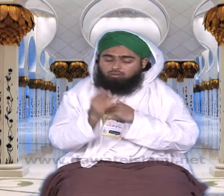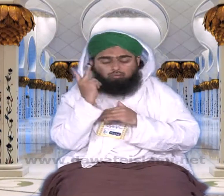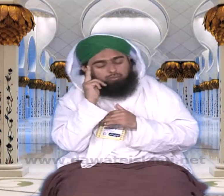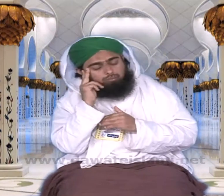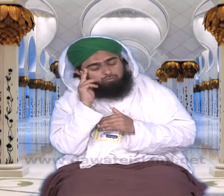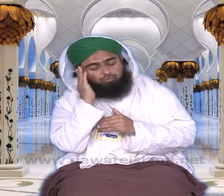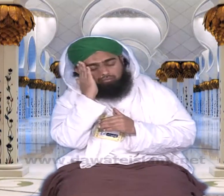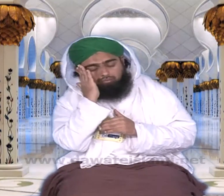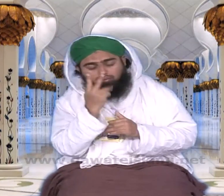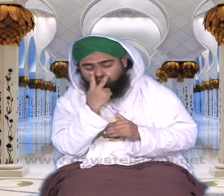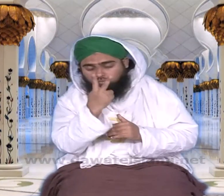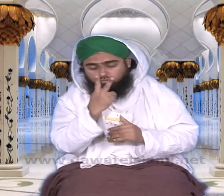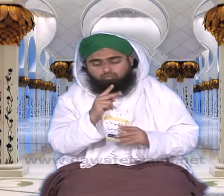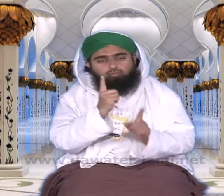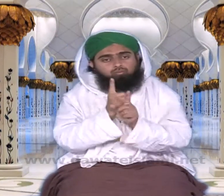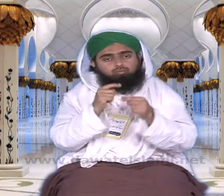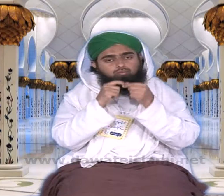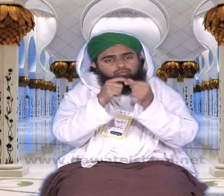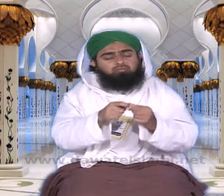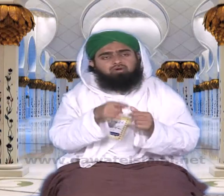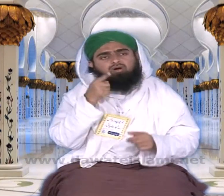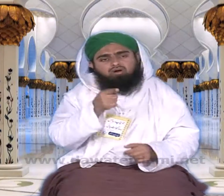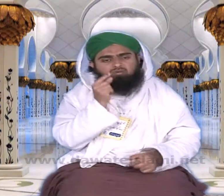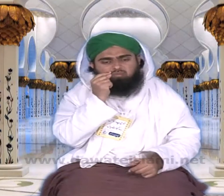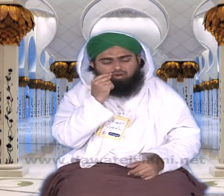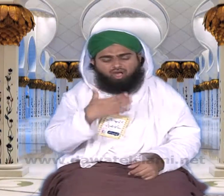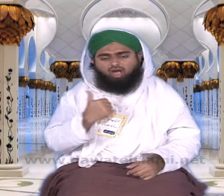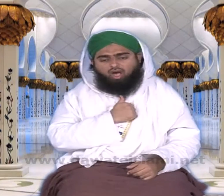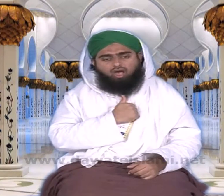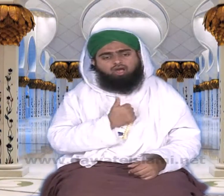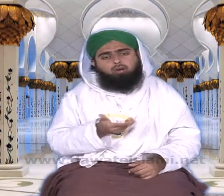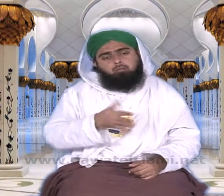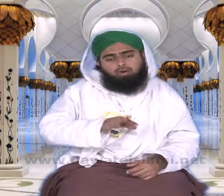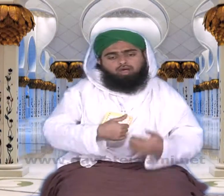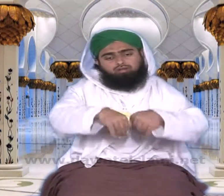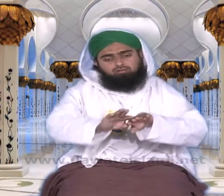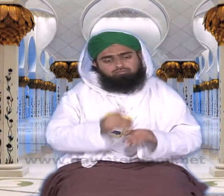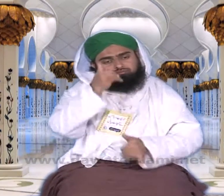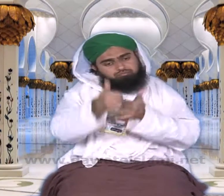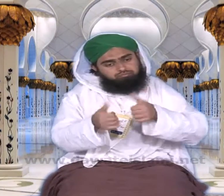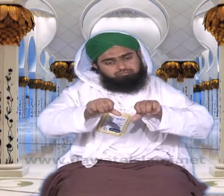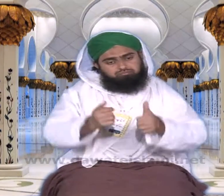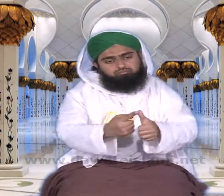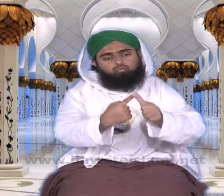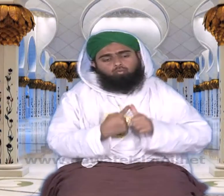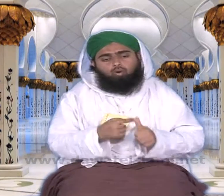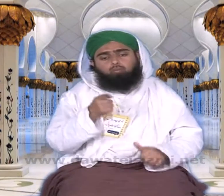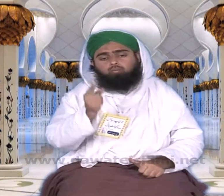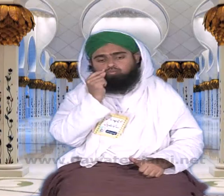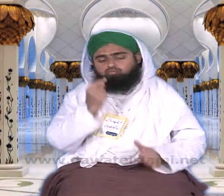کہا بھائی اللہ تعالی نے تیرے ساتھ کیا محملہ کیا تو اس نے بتایا کہ بھائی اللہ کا شکر ہے کہ